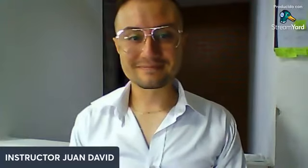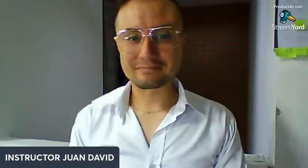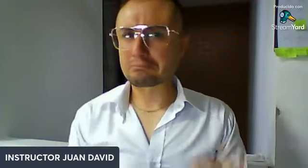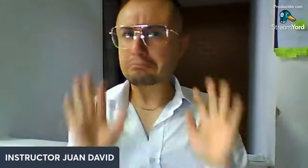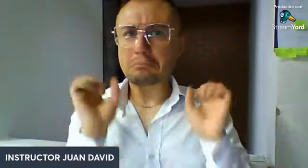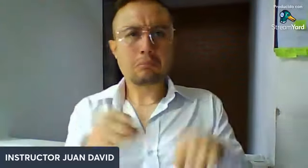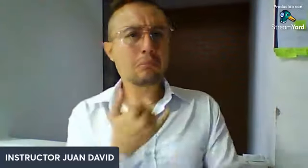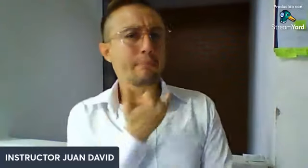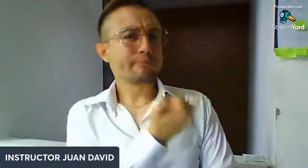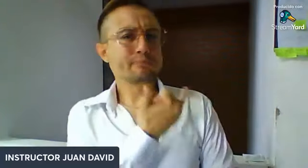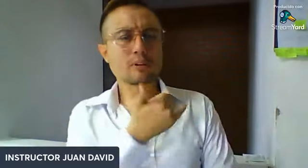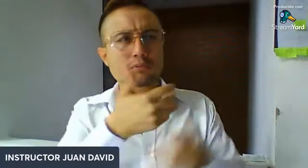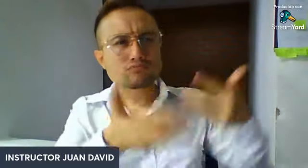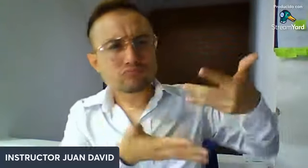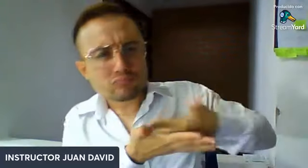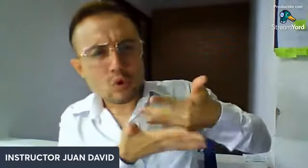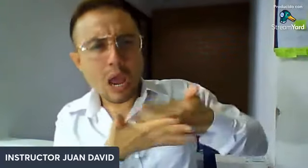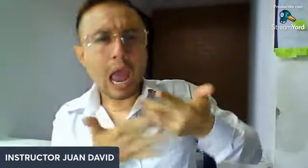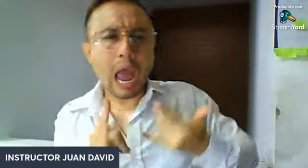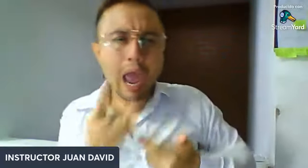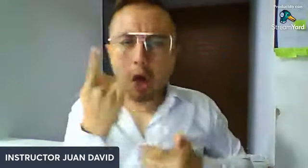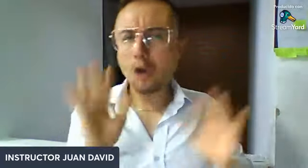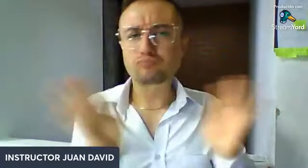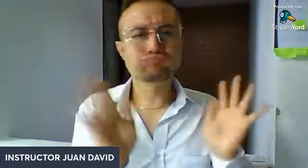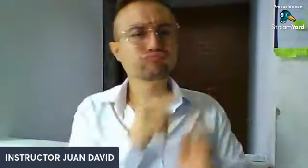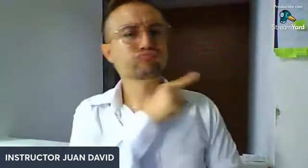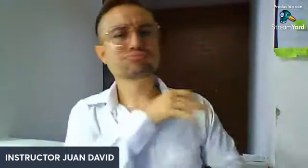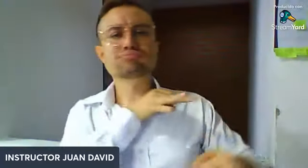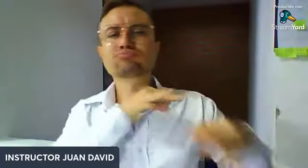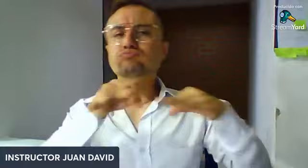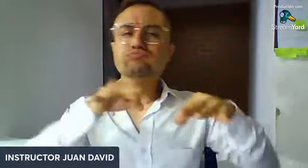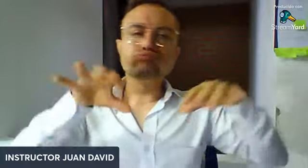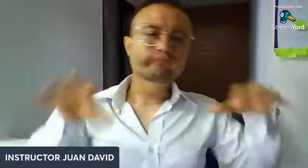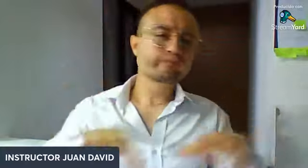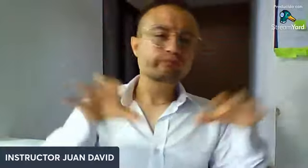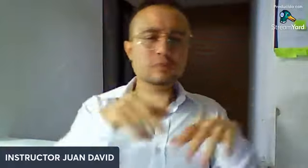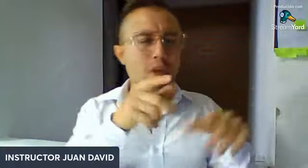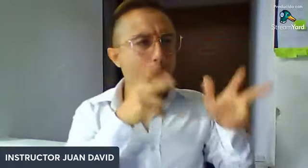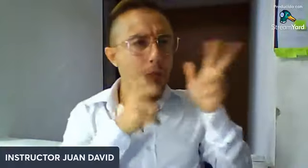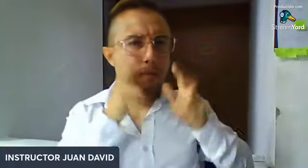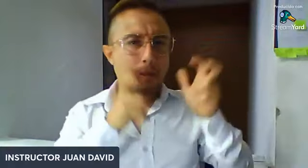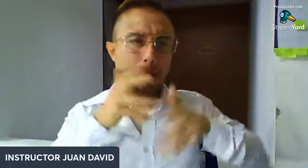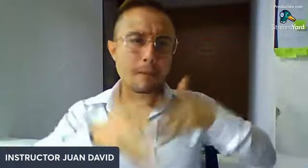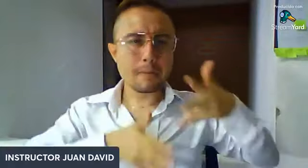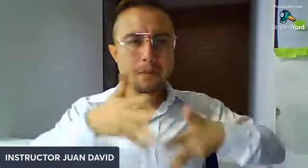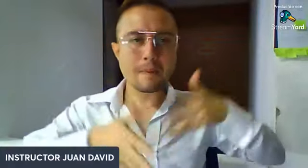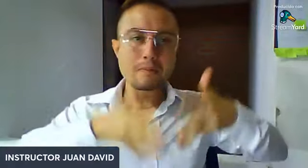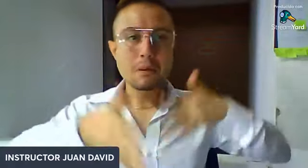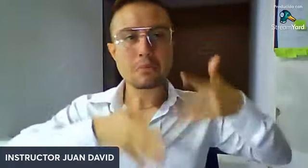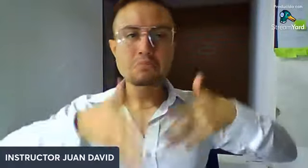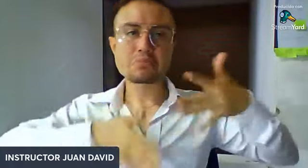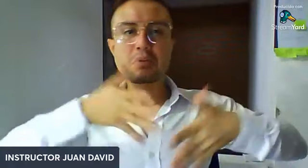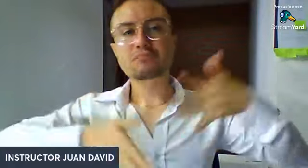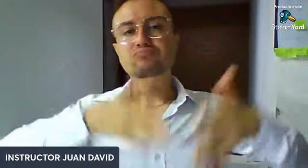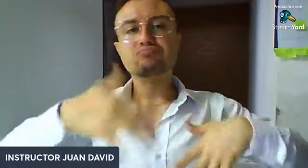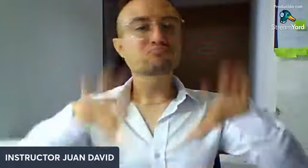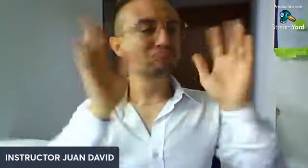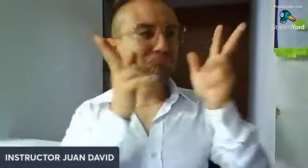este, el número 40. Tú puedes consultar esos videos. Igualmente, para el aprendizaje de lengua de señas,